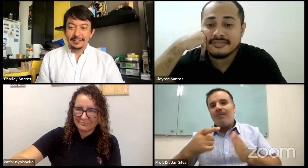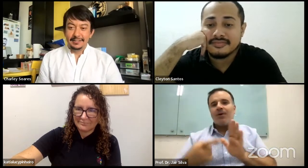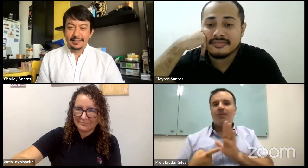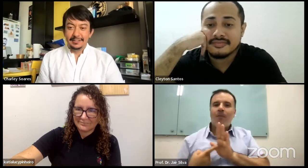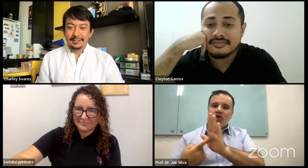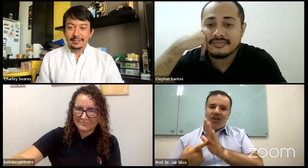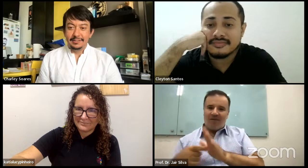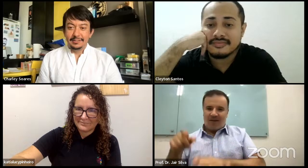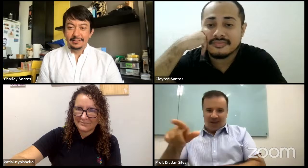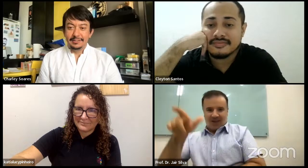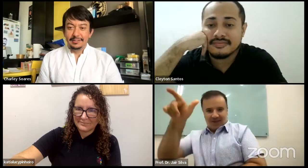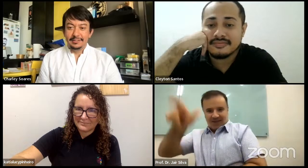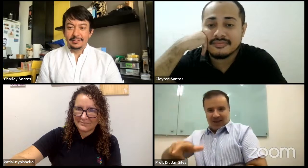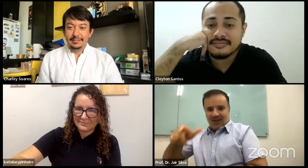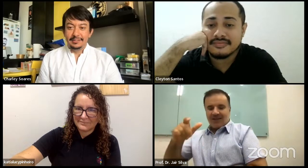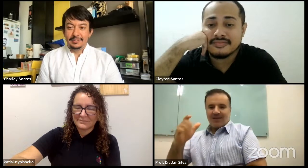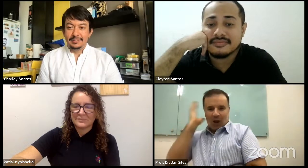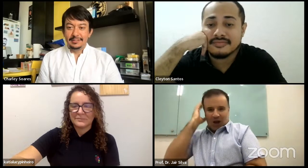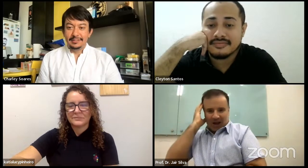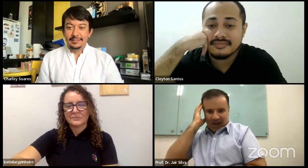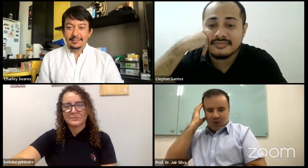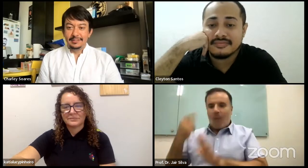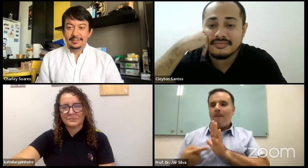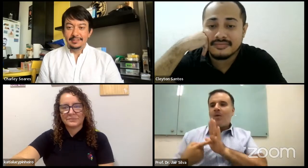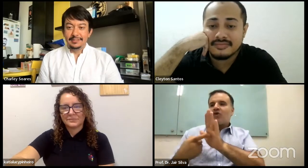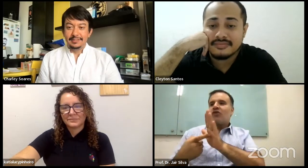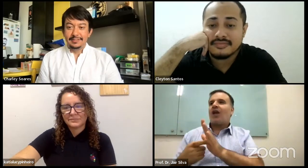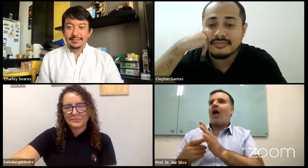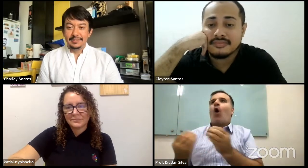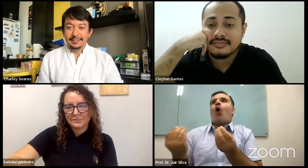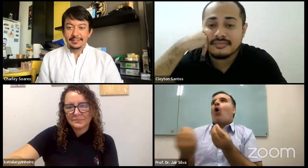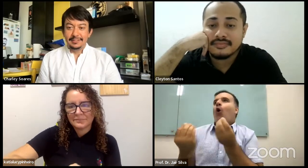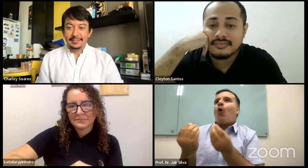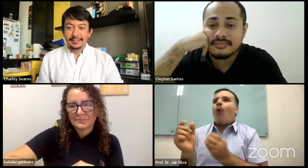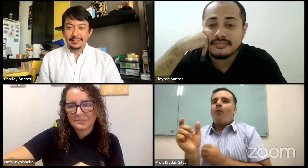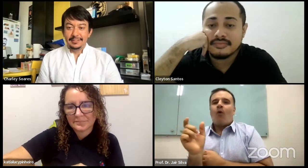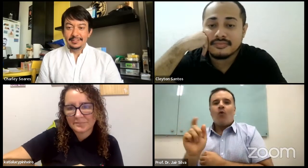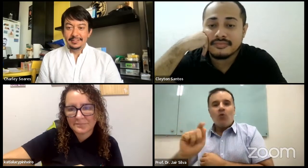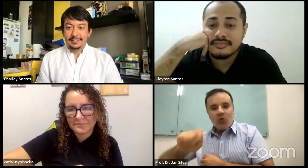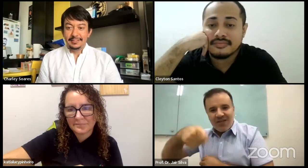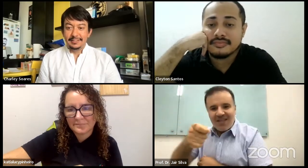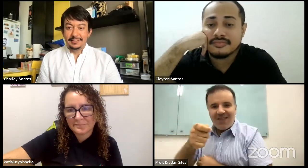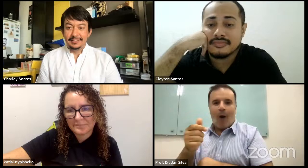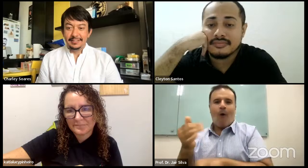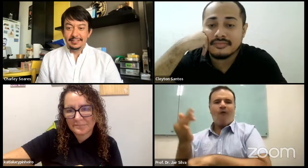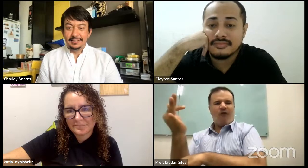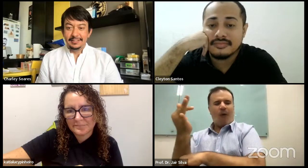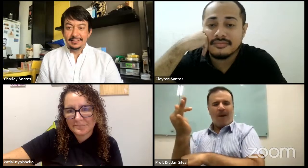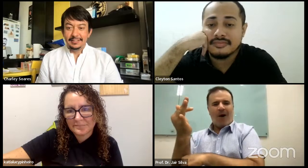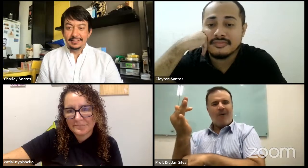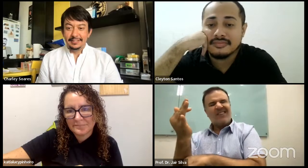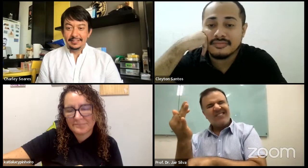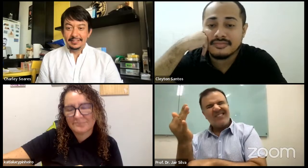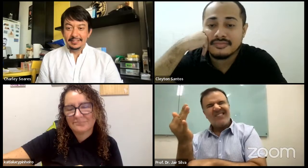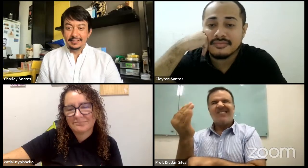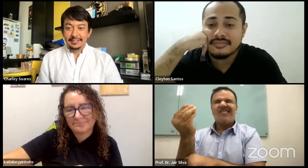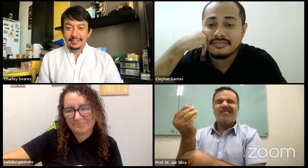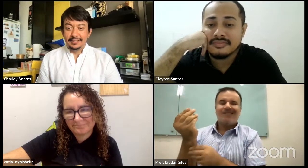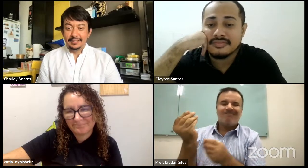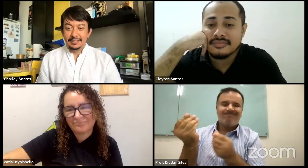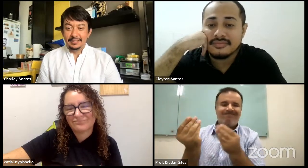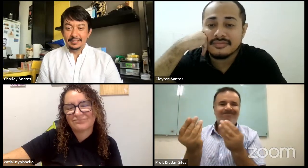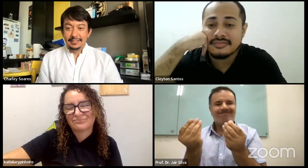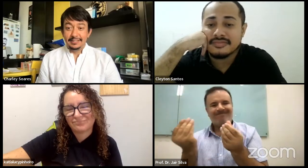que, sim, era um diálogo espontâneo, uma coleta espontânea, mas o Clayton quis mostrar, digamos assim, como se esse